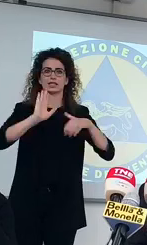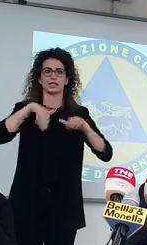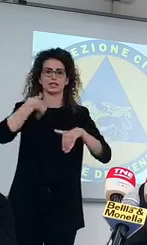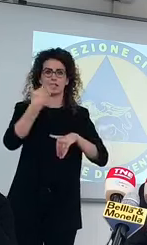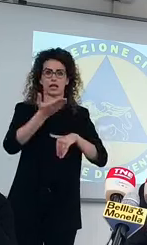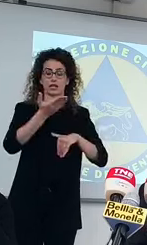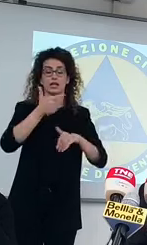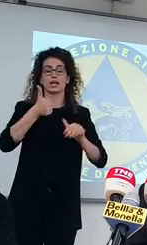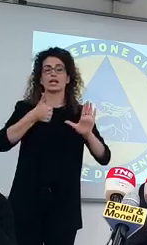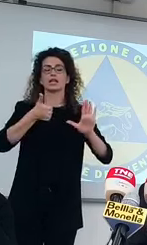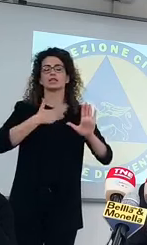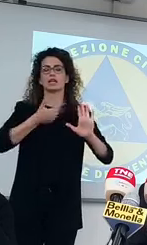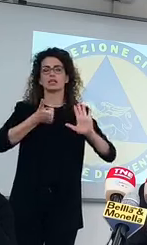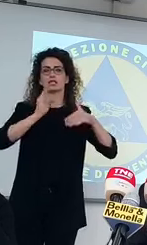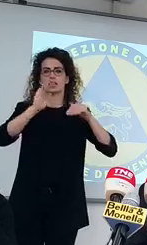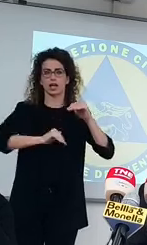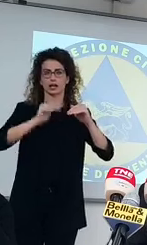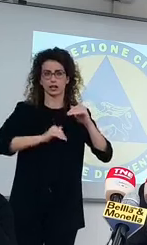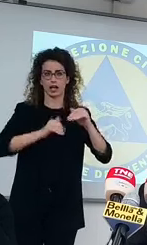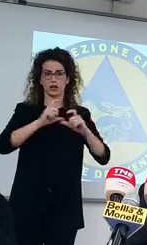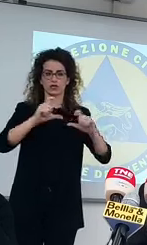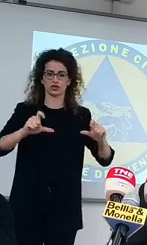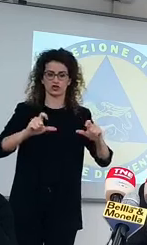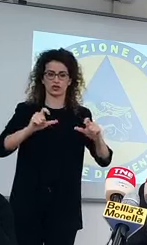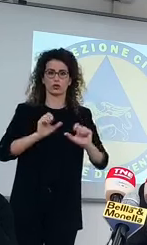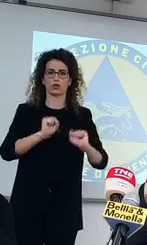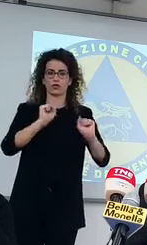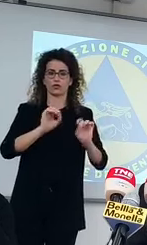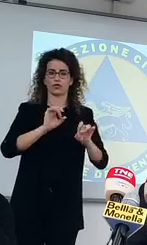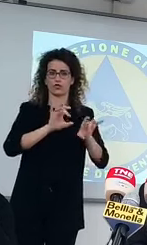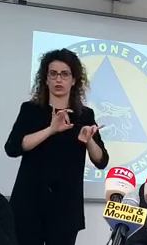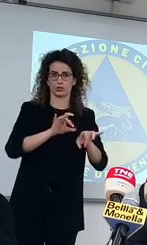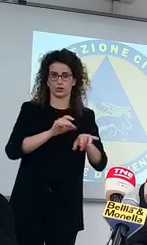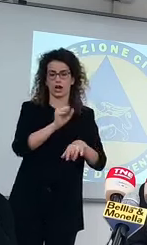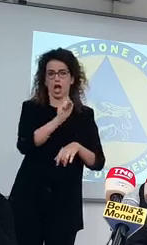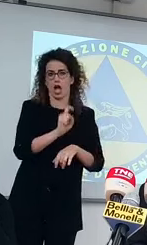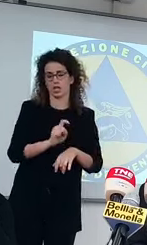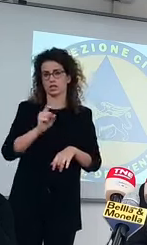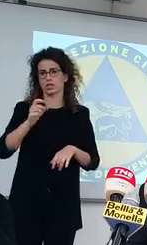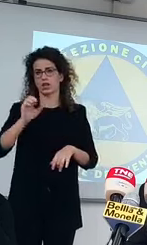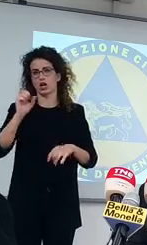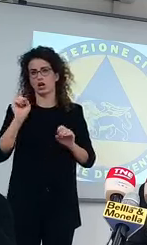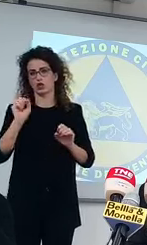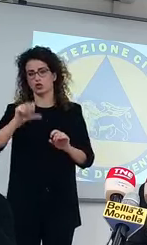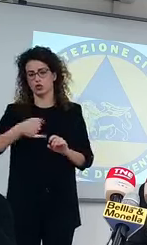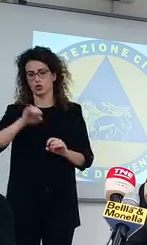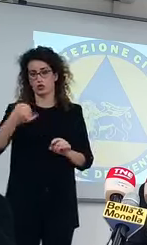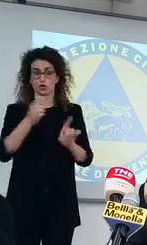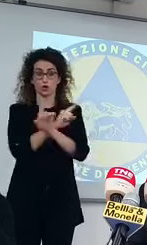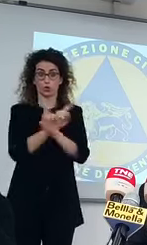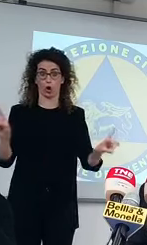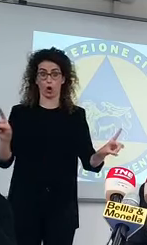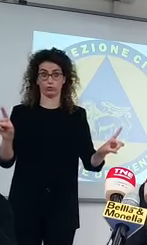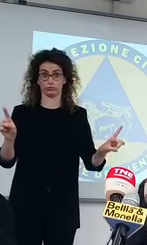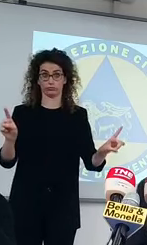i vaccini a vettore virale, cioè AstraZeneca, Johnson & Johnson. Questo lo dice a questo punto in maniera perentoria,